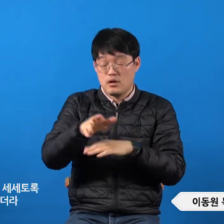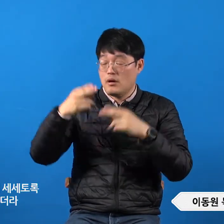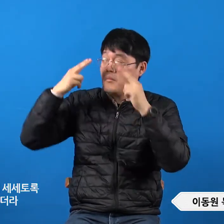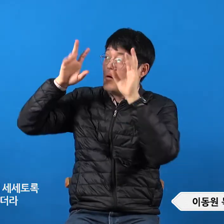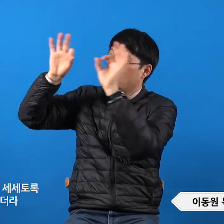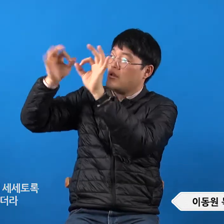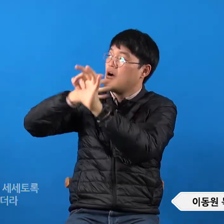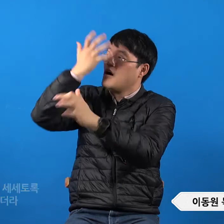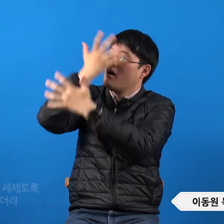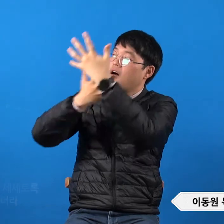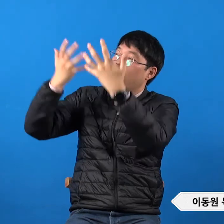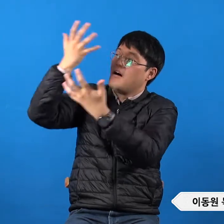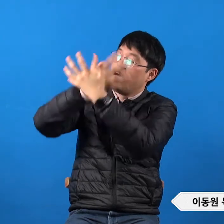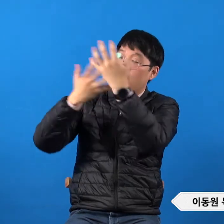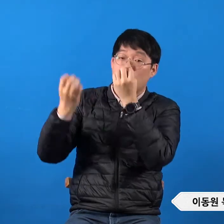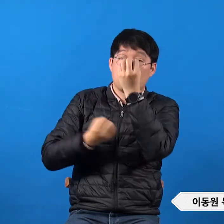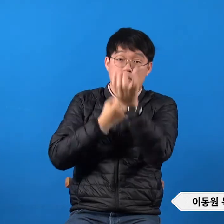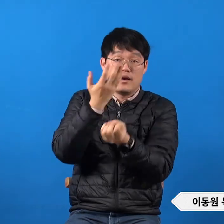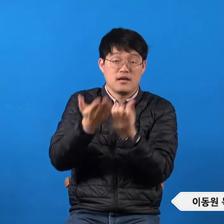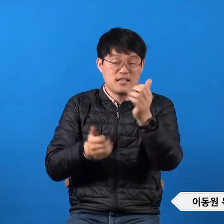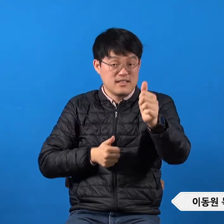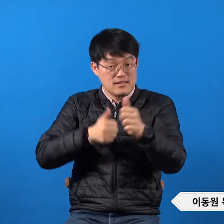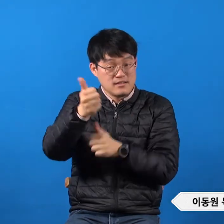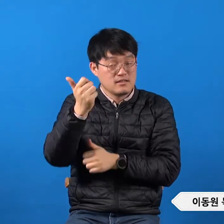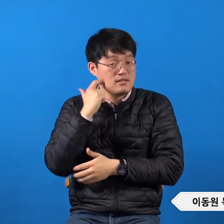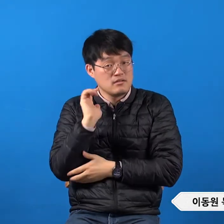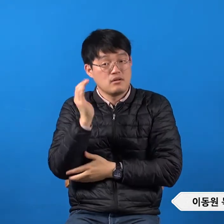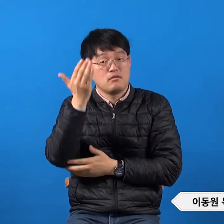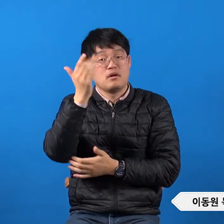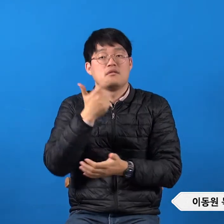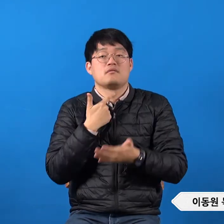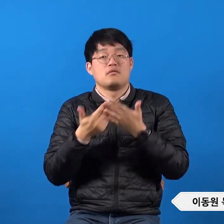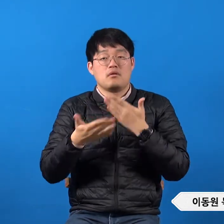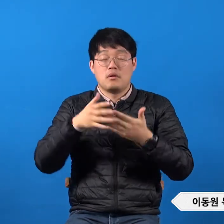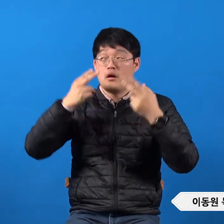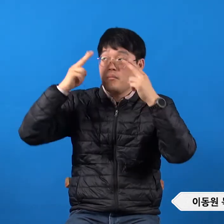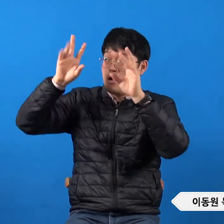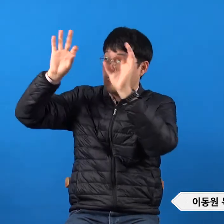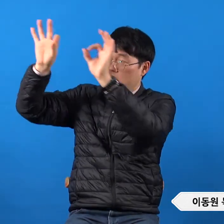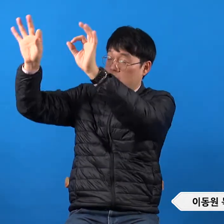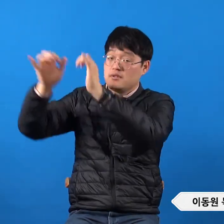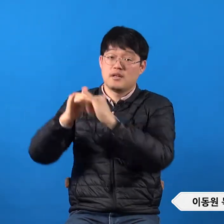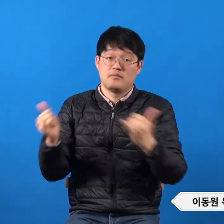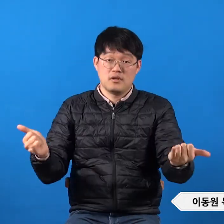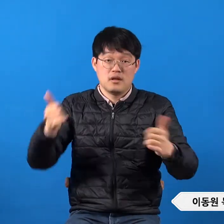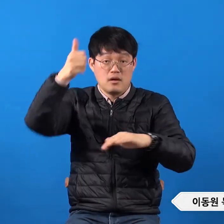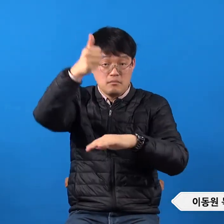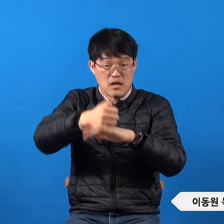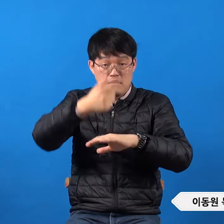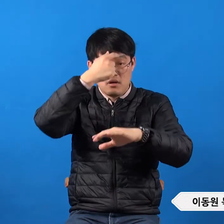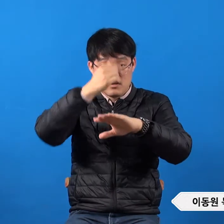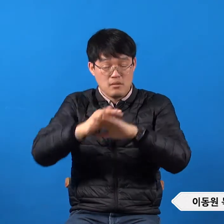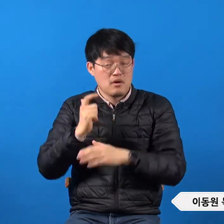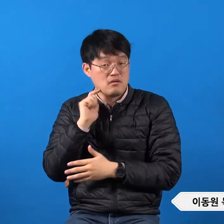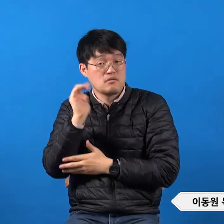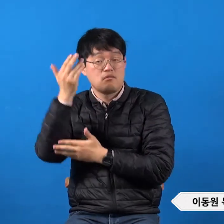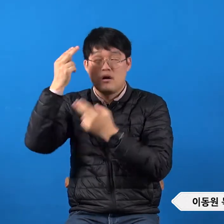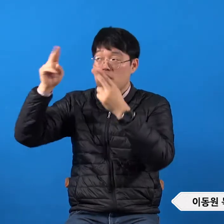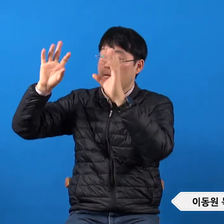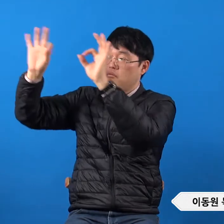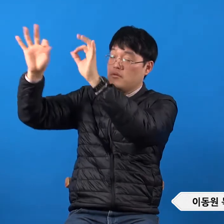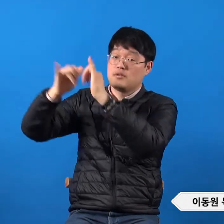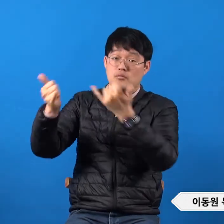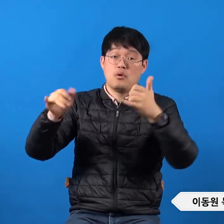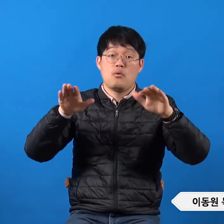바라볼 환상이에요. 이 마지막 승리의 영광을 보는 사람들, 마지막 예배의 영광을 보는